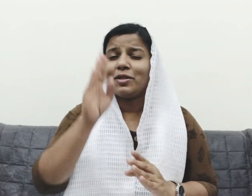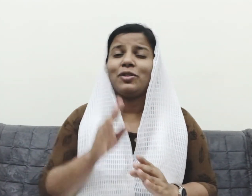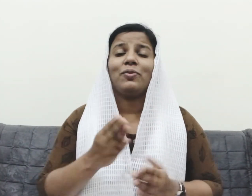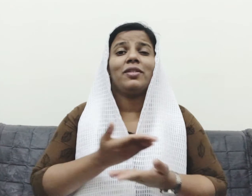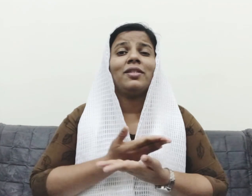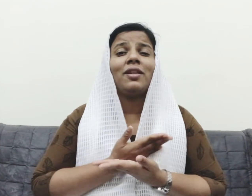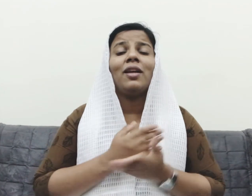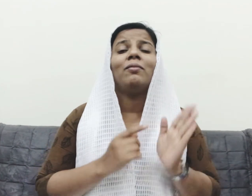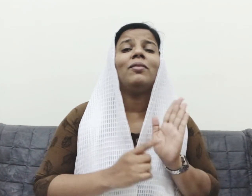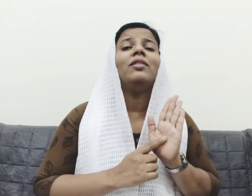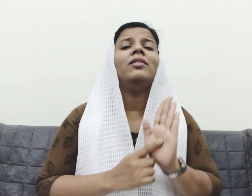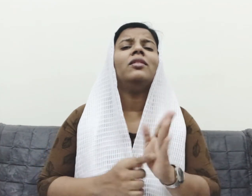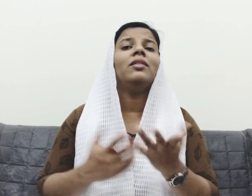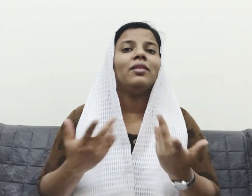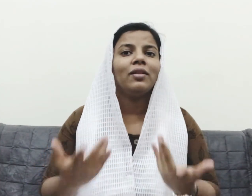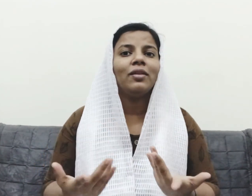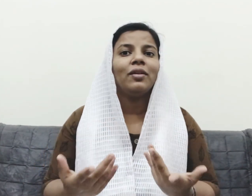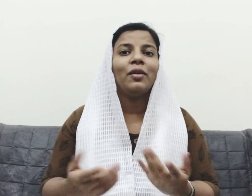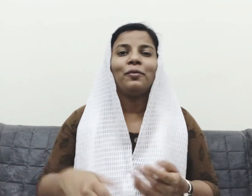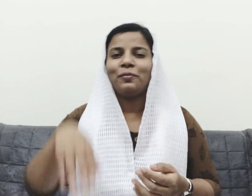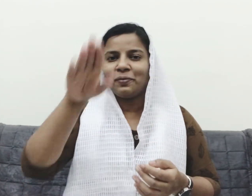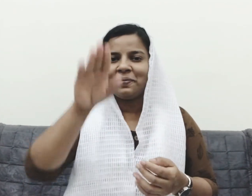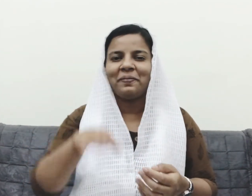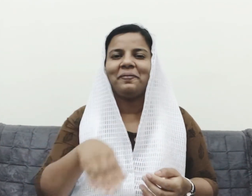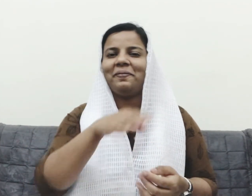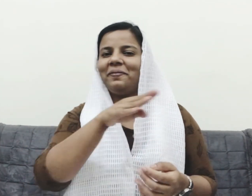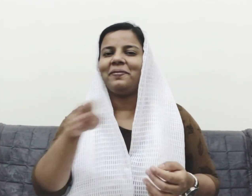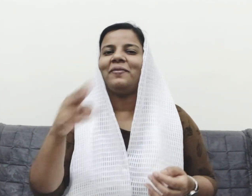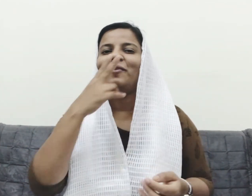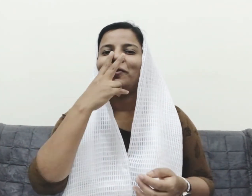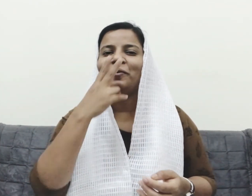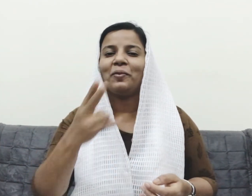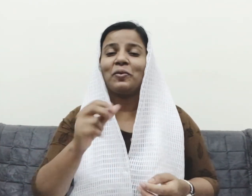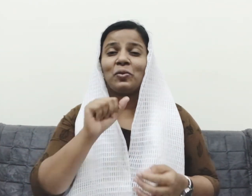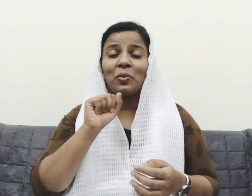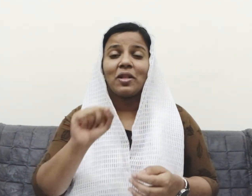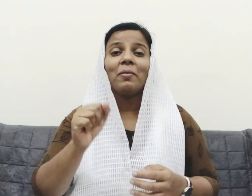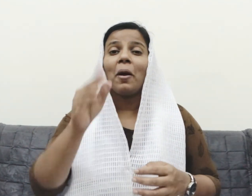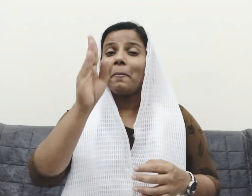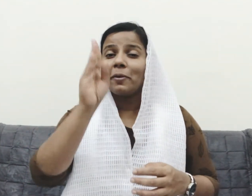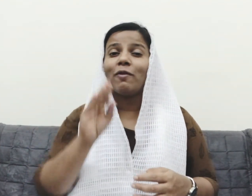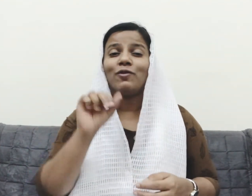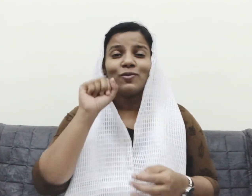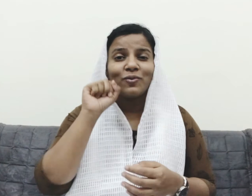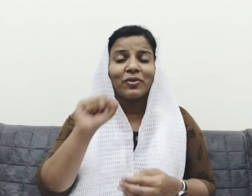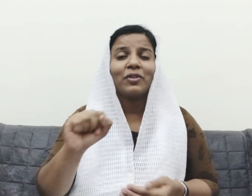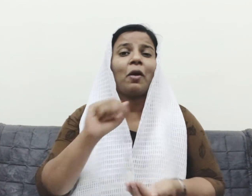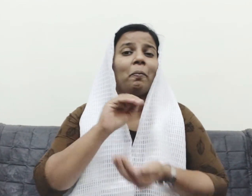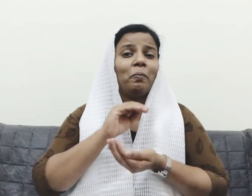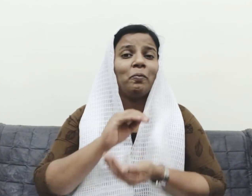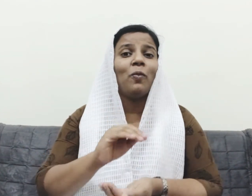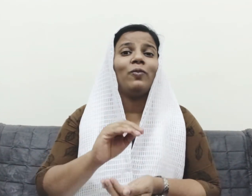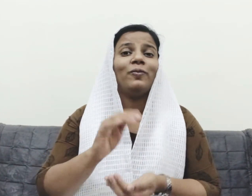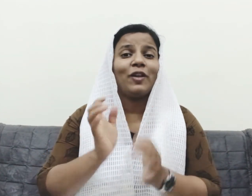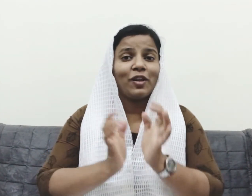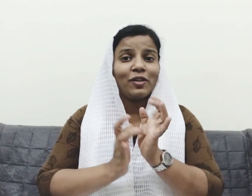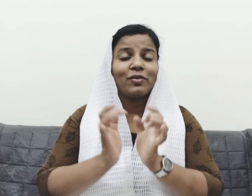തന്നാൽ പറഞ്ഞു നീ ക്രൂശിലോട്ട് നോക്ക്, എൻ്റെ ഏകജാതനെ ഞാൻ നിനക്ക് വേണ്ടി തന്നു. എന്തിനു വേണ്ടിയാ?